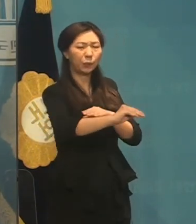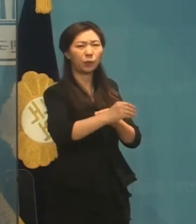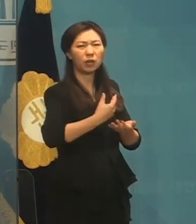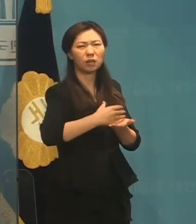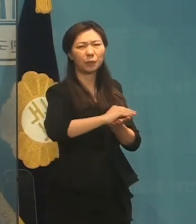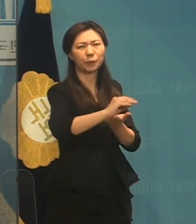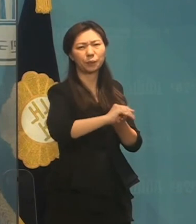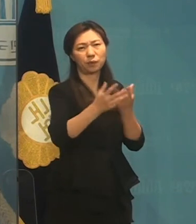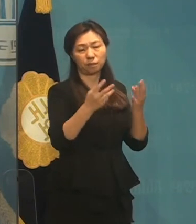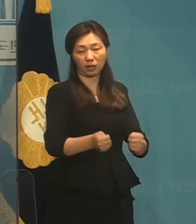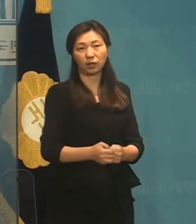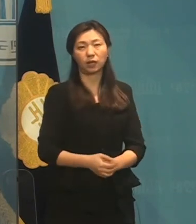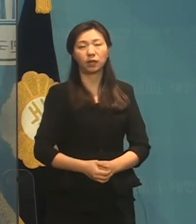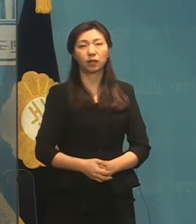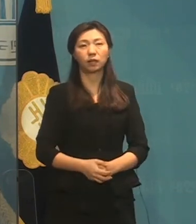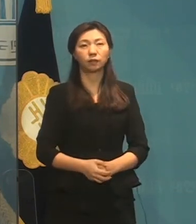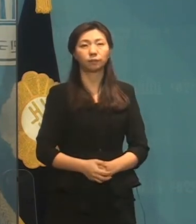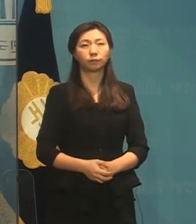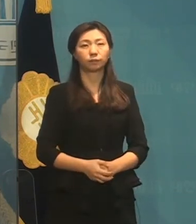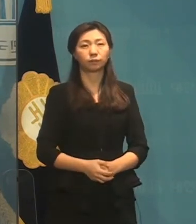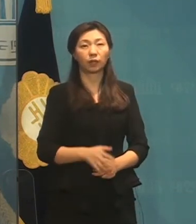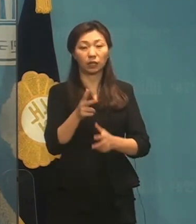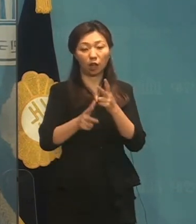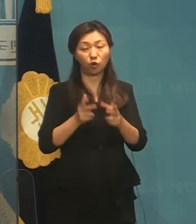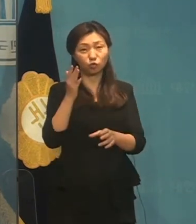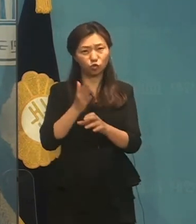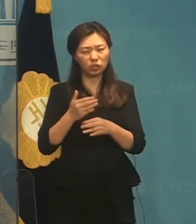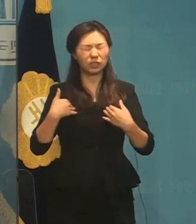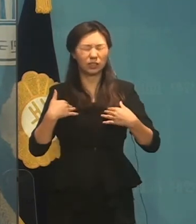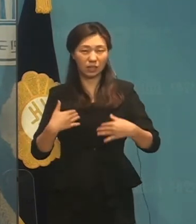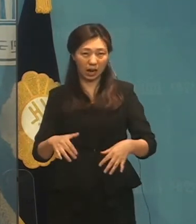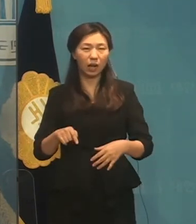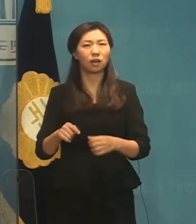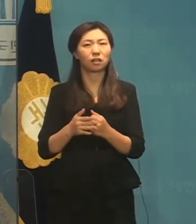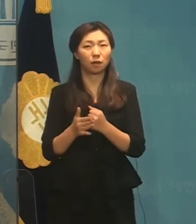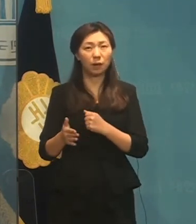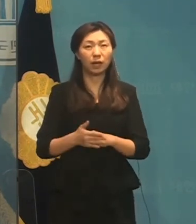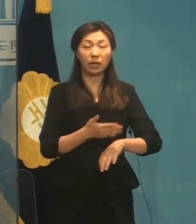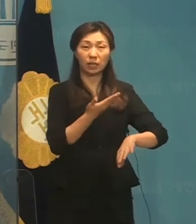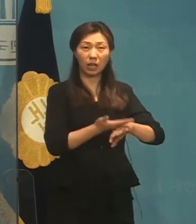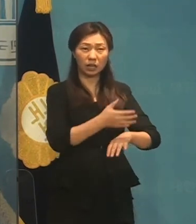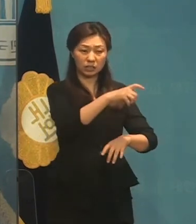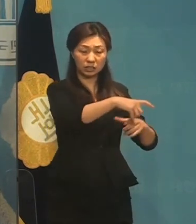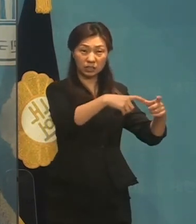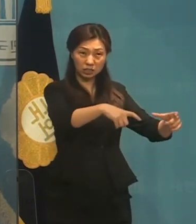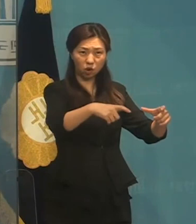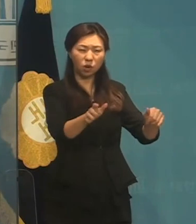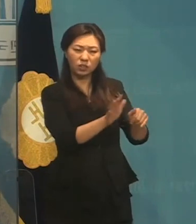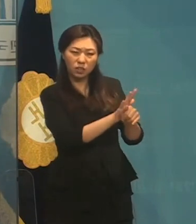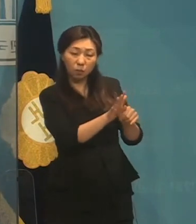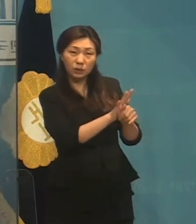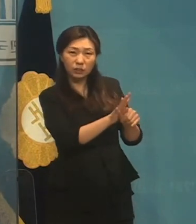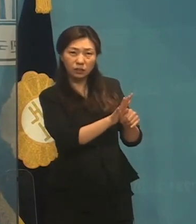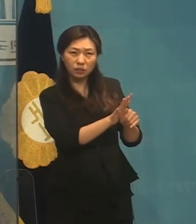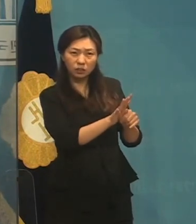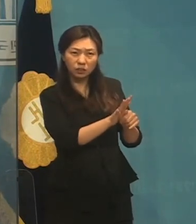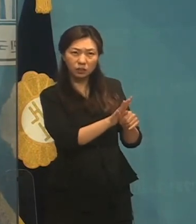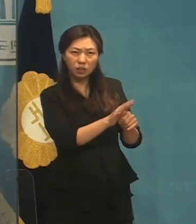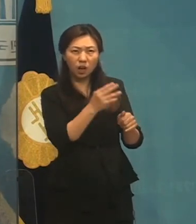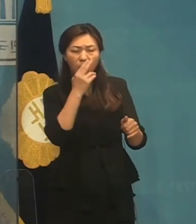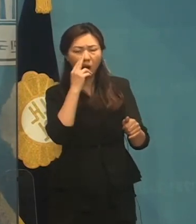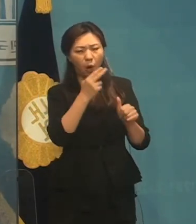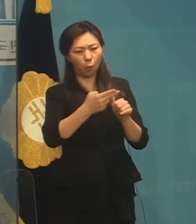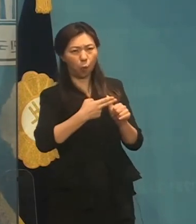달할 정도로 높습니다. 산업 기반이 취약한 상황에서 다른 지역의 재화와 서비스에 크게 보전하고